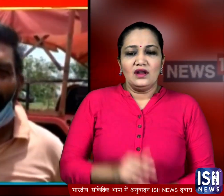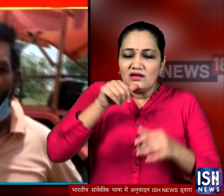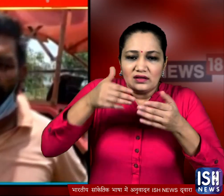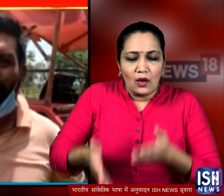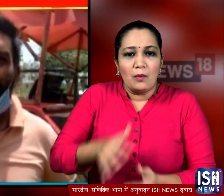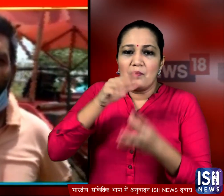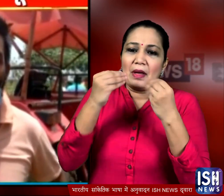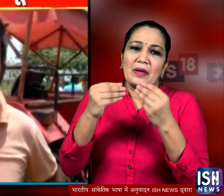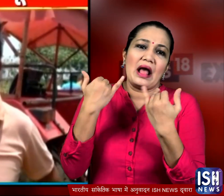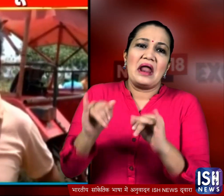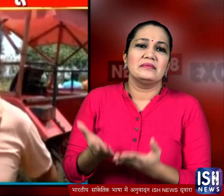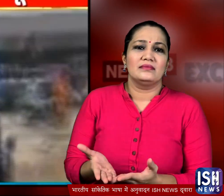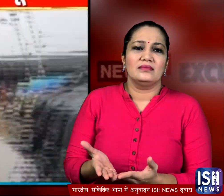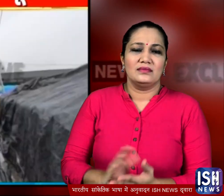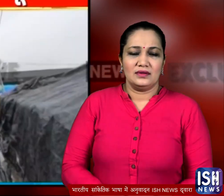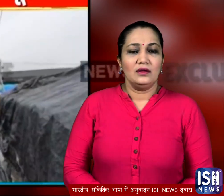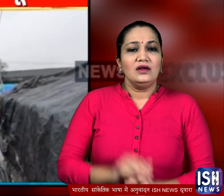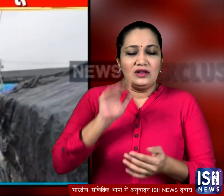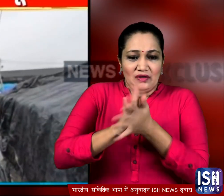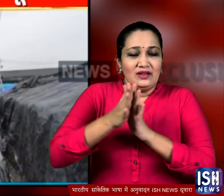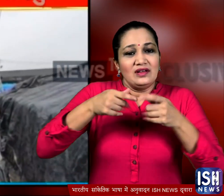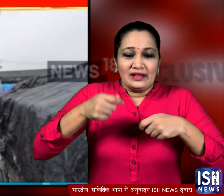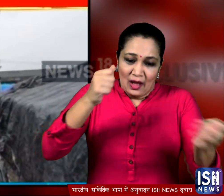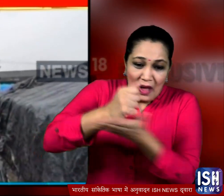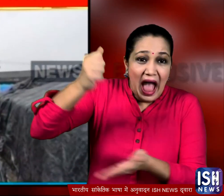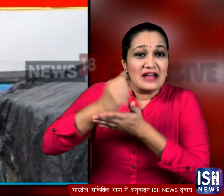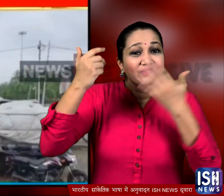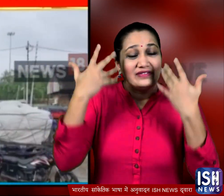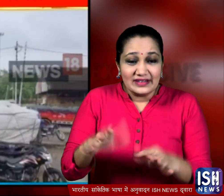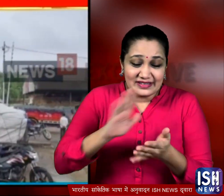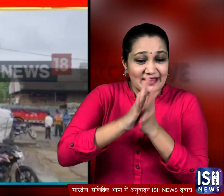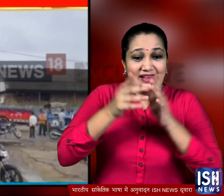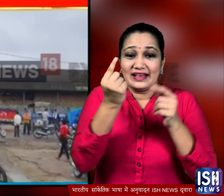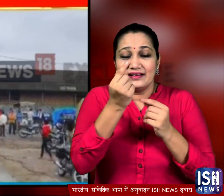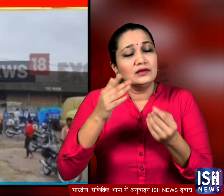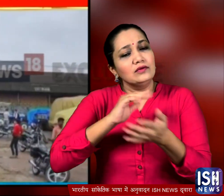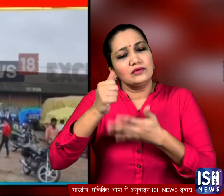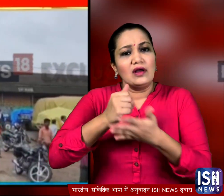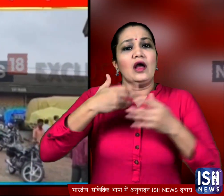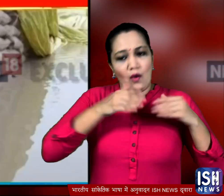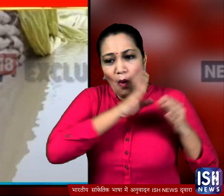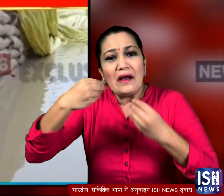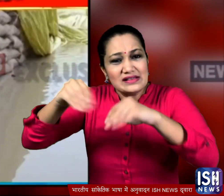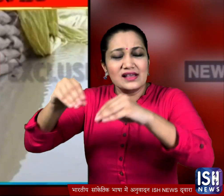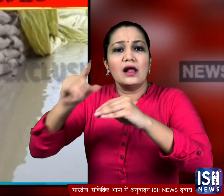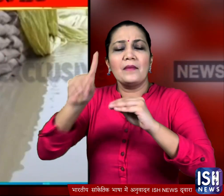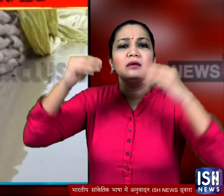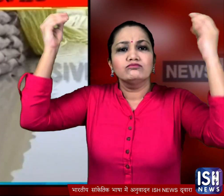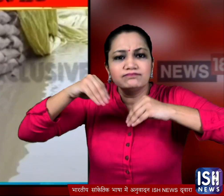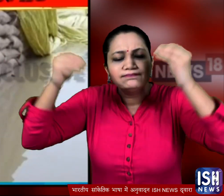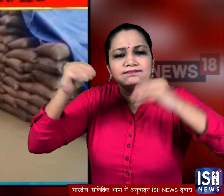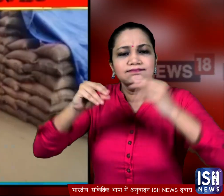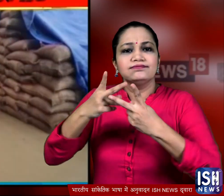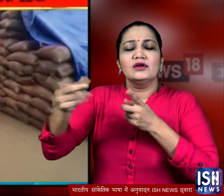पानी गिर गया, पूरा गेहूं खराब हो गया। इस समय गेहूं की फसल कट चुकी है, जिसे लेकर किसान खरीदी केंद्रों पर पहुंचे, लेकिन लगातार